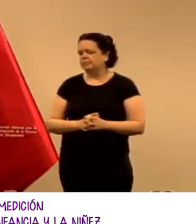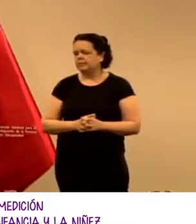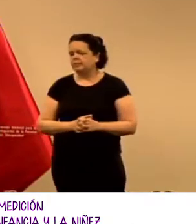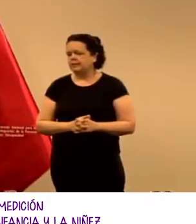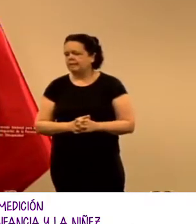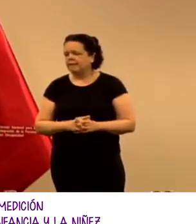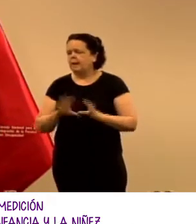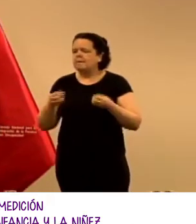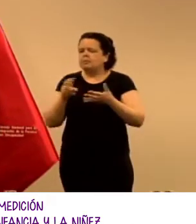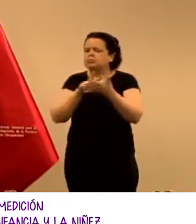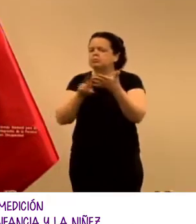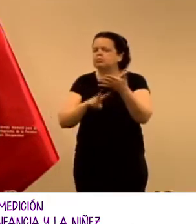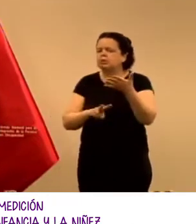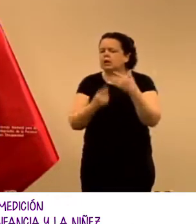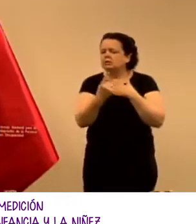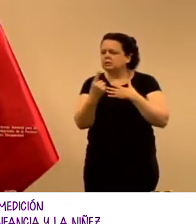Vamos a ver cada uno de estas